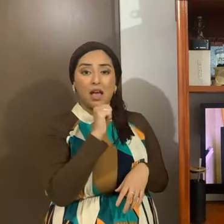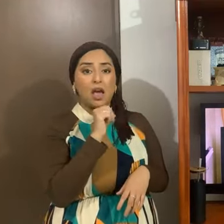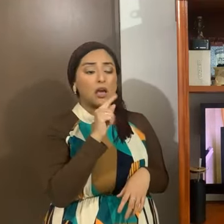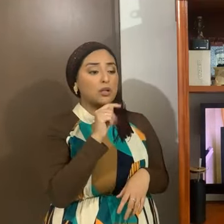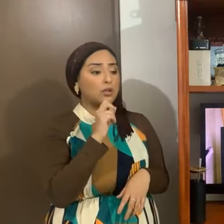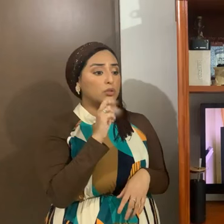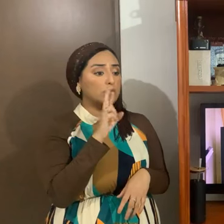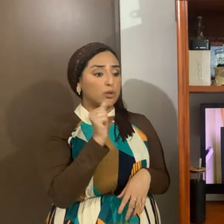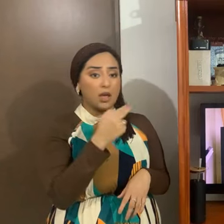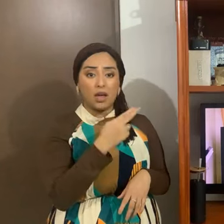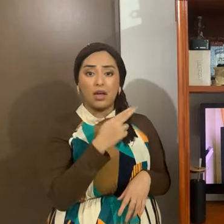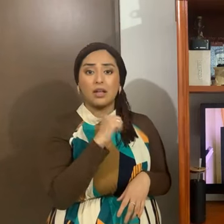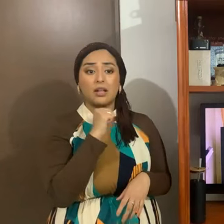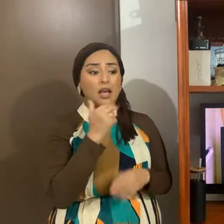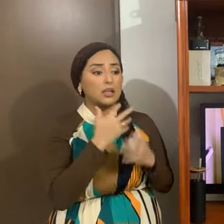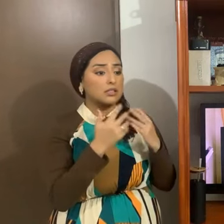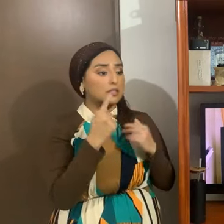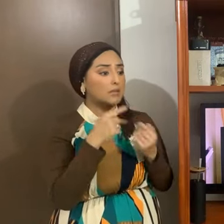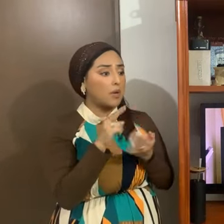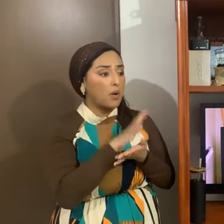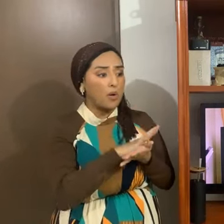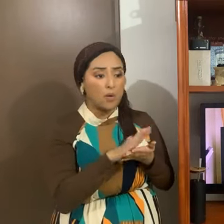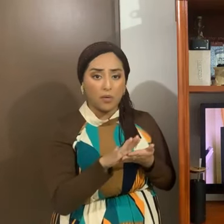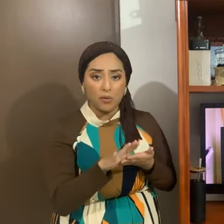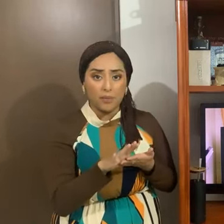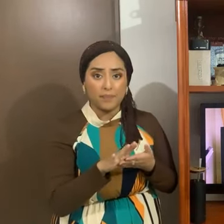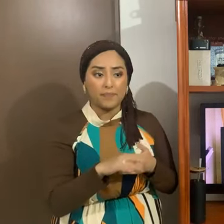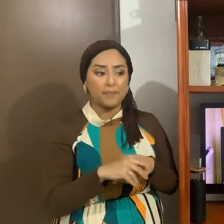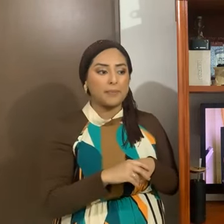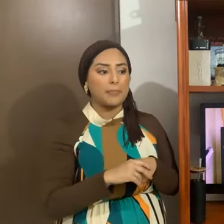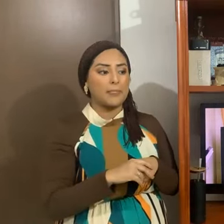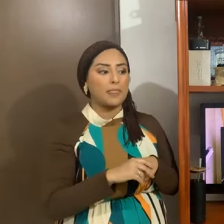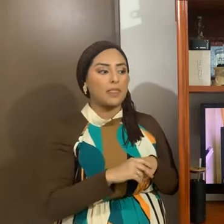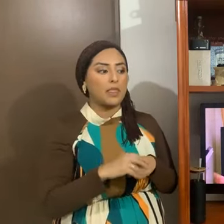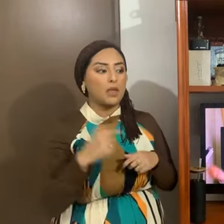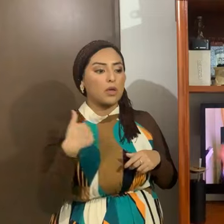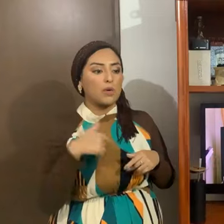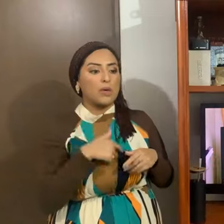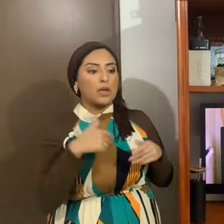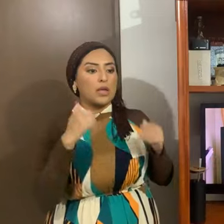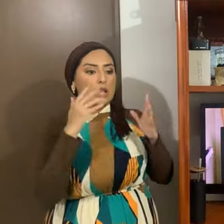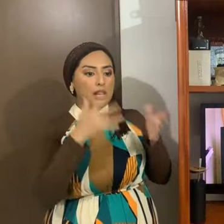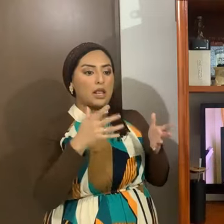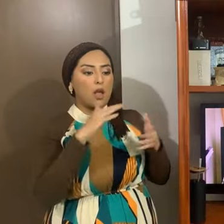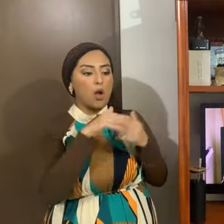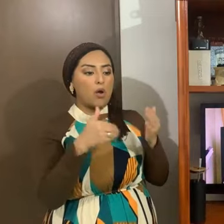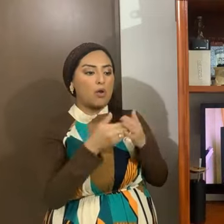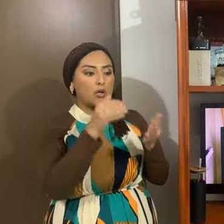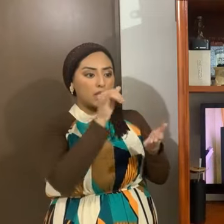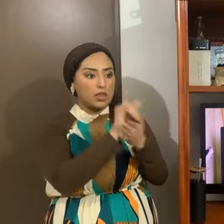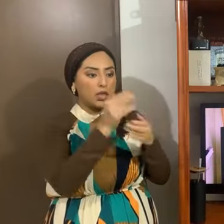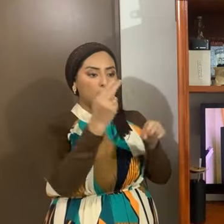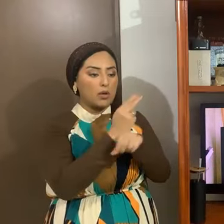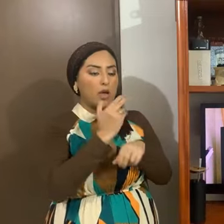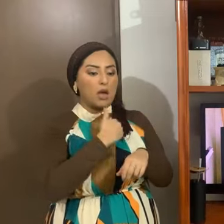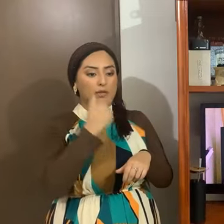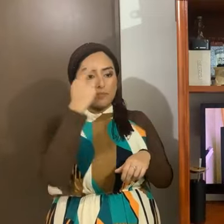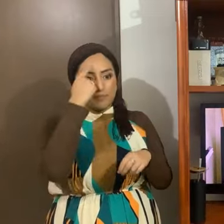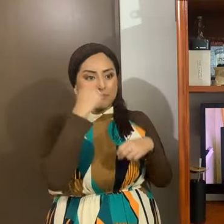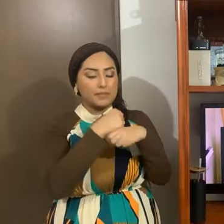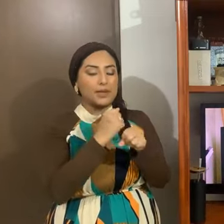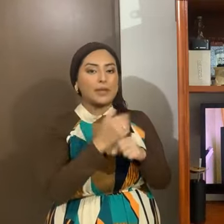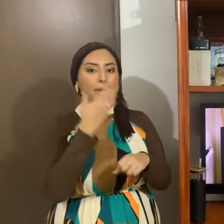Torah, que no es algo kadosh, que no es algo santo, entonces dejamos que todo eso esté programando nuestra mente, creando